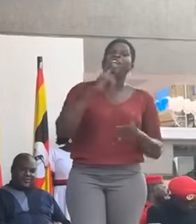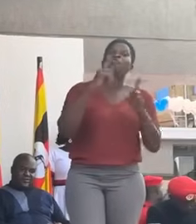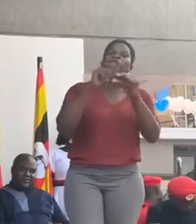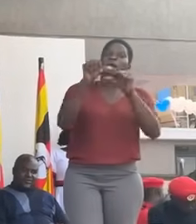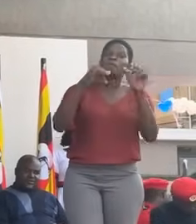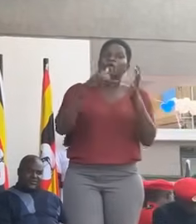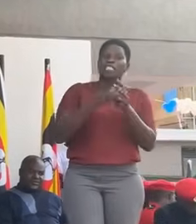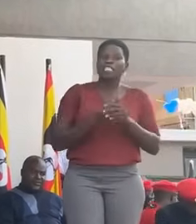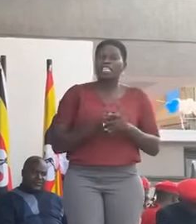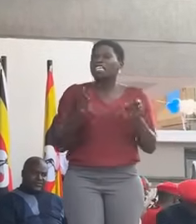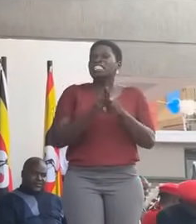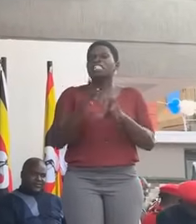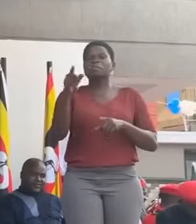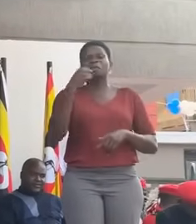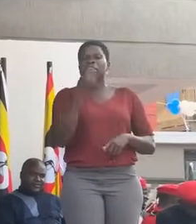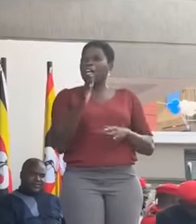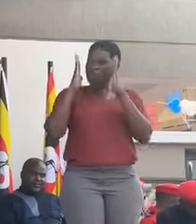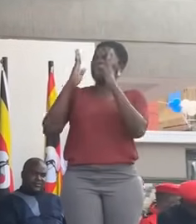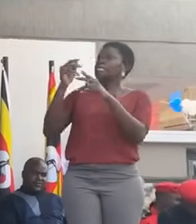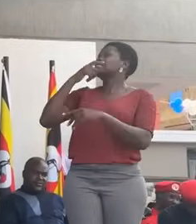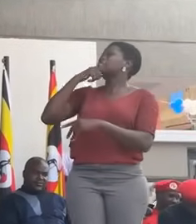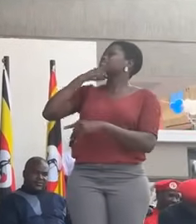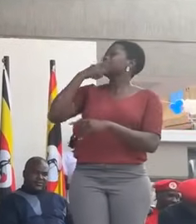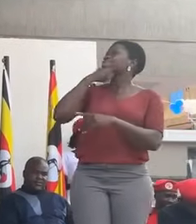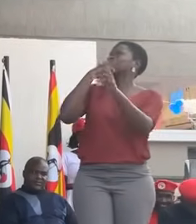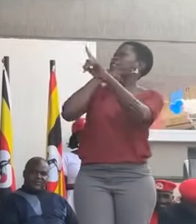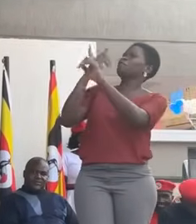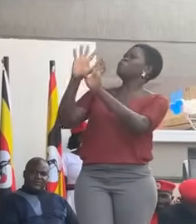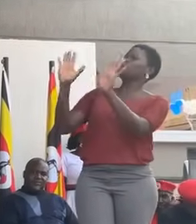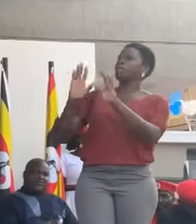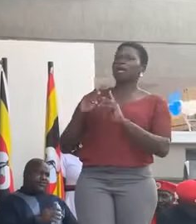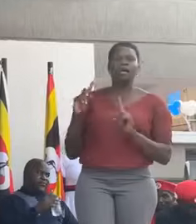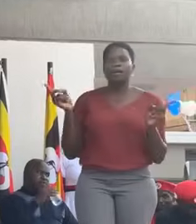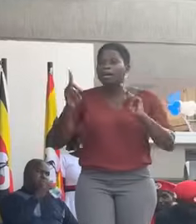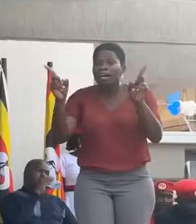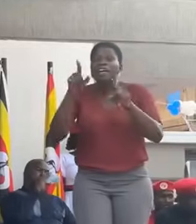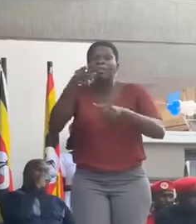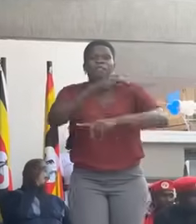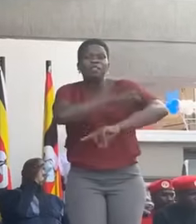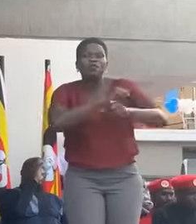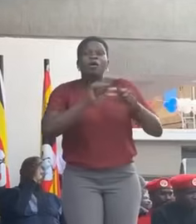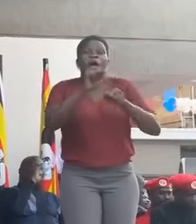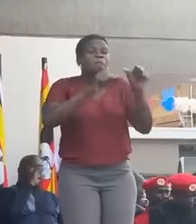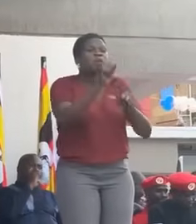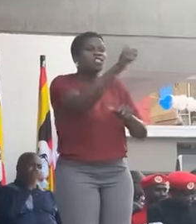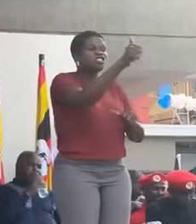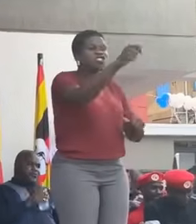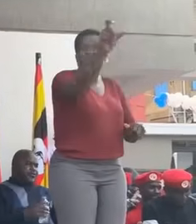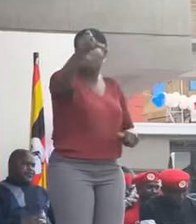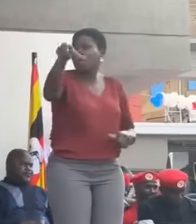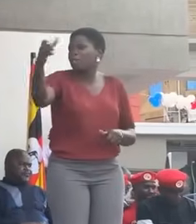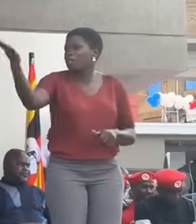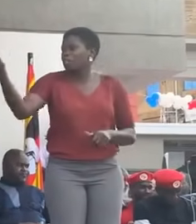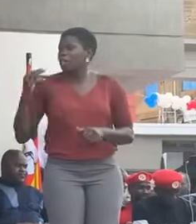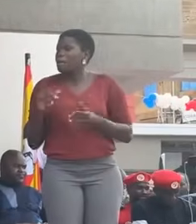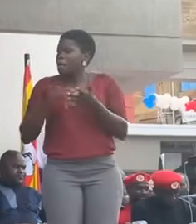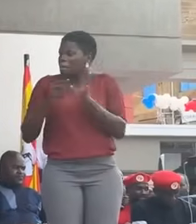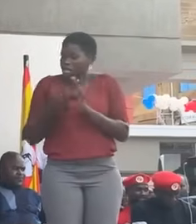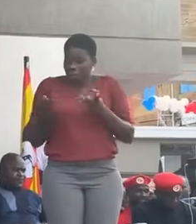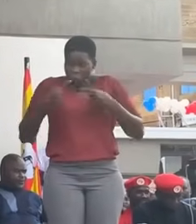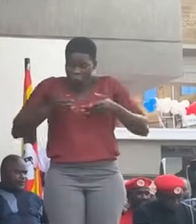temutangaawo ne mutunulira kyagulanyi eka no eno struggle yaffe fena So wano